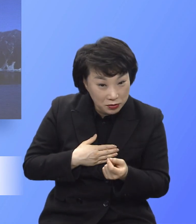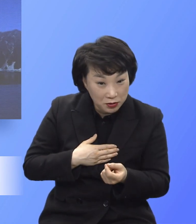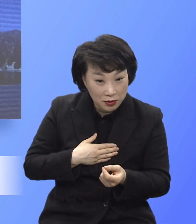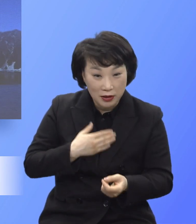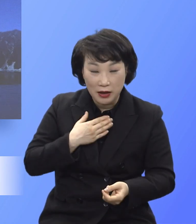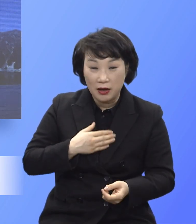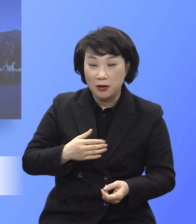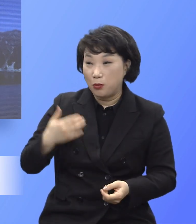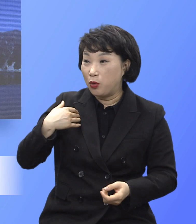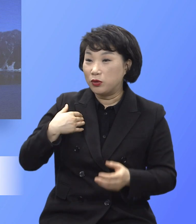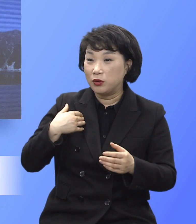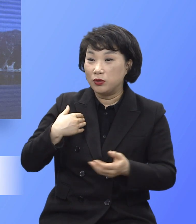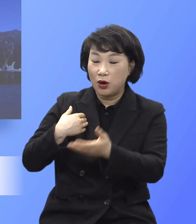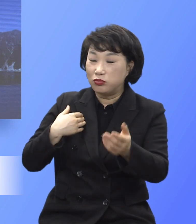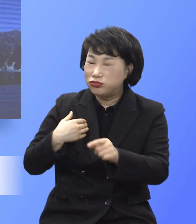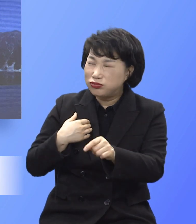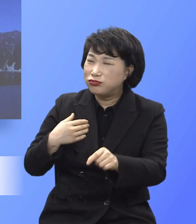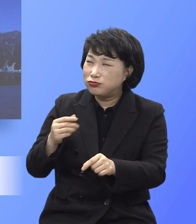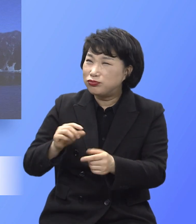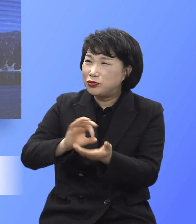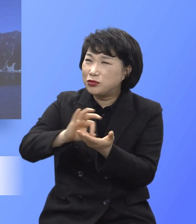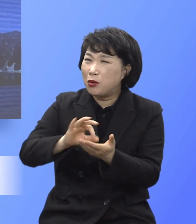사람이 있으면 손 한번 들어볼래요?